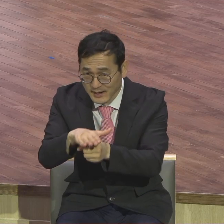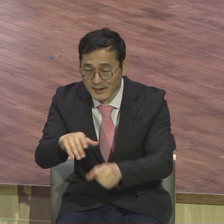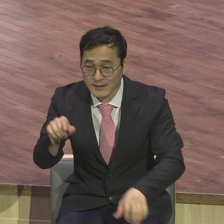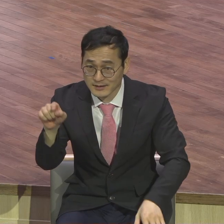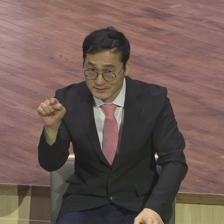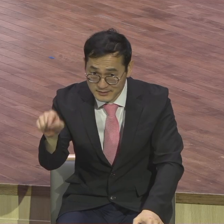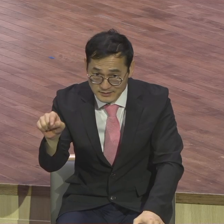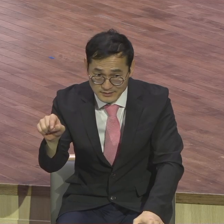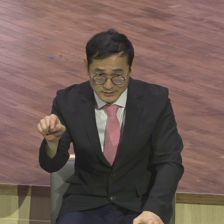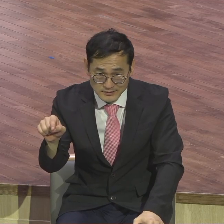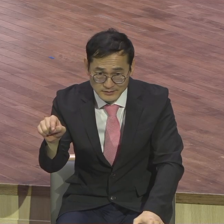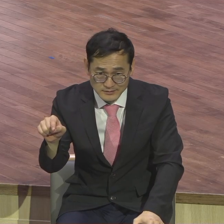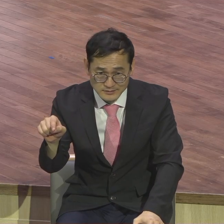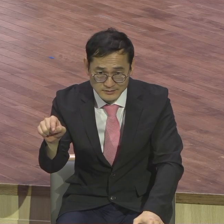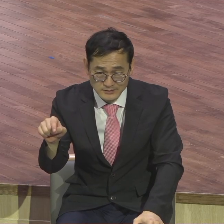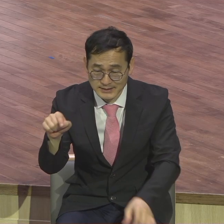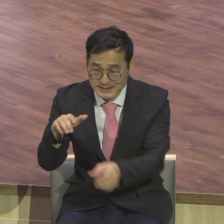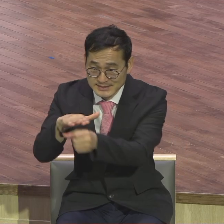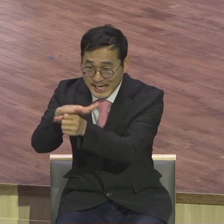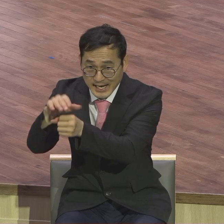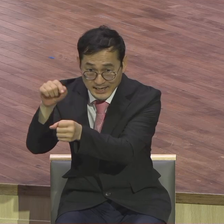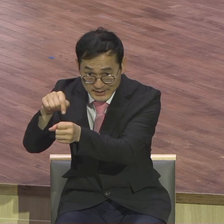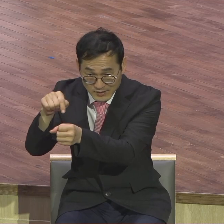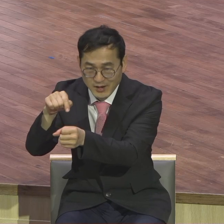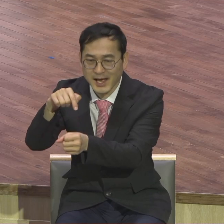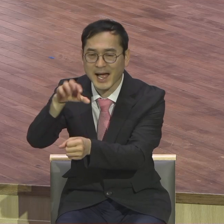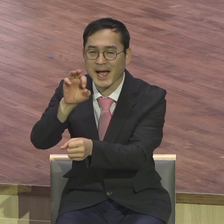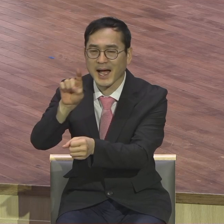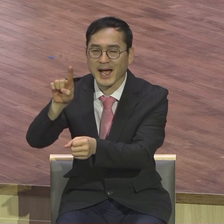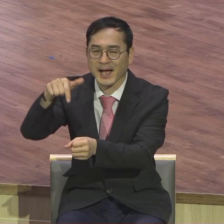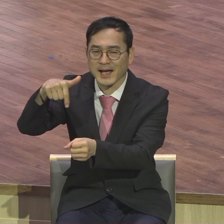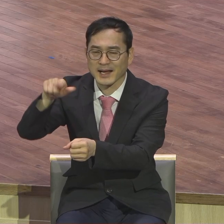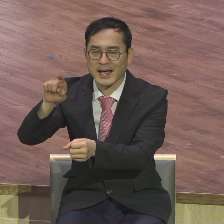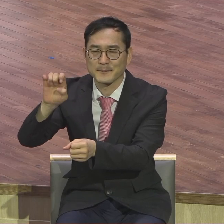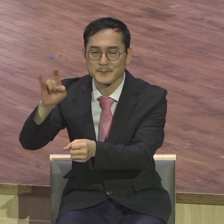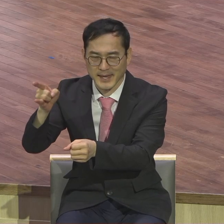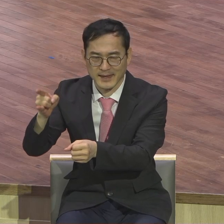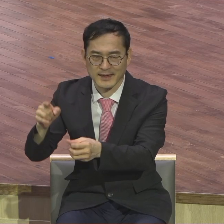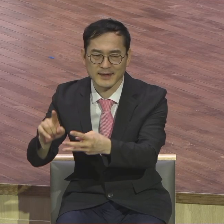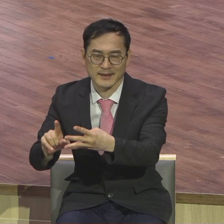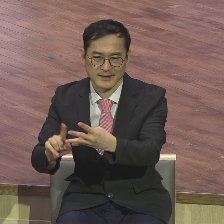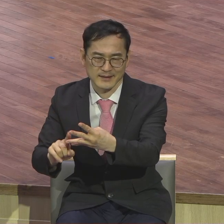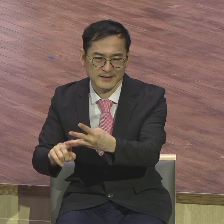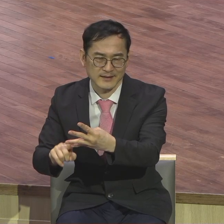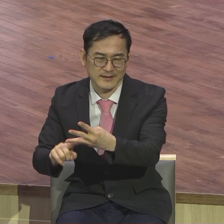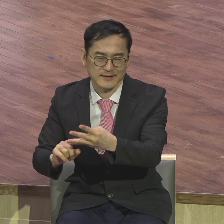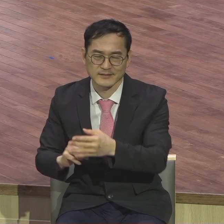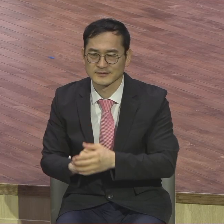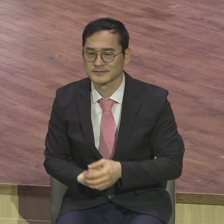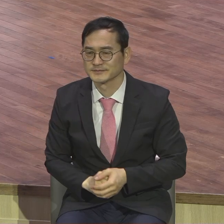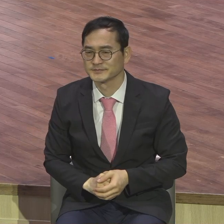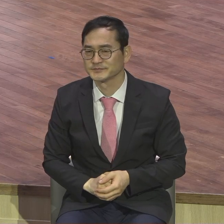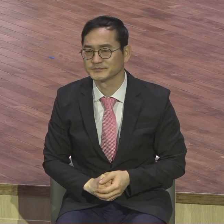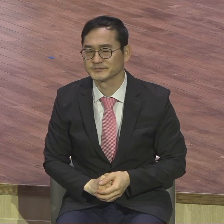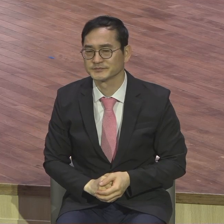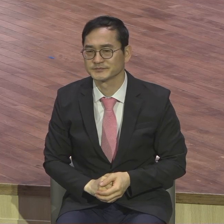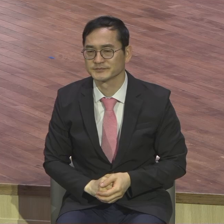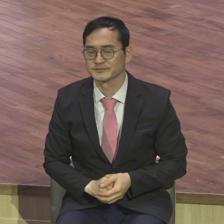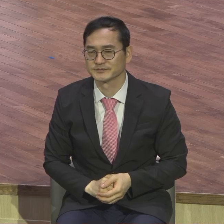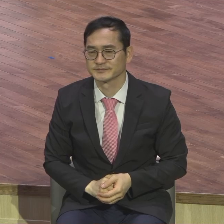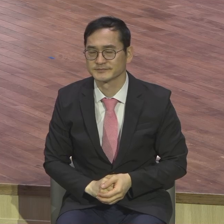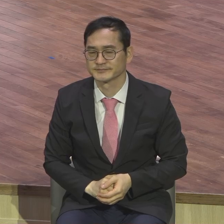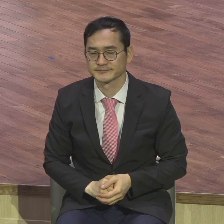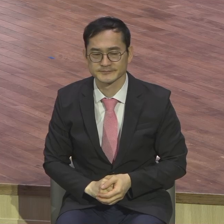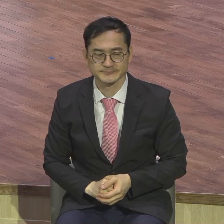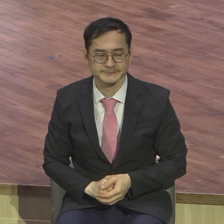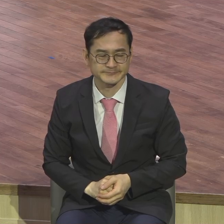여기에 쓰인 사랑 이 단어가 아가페 세이스 그러니까 아가페에서 나온 단어죠. 특별히